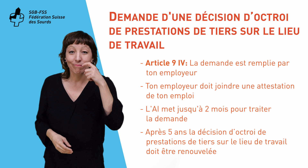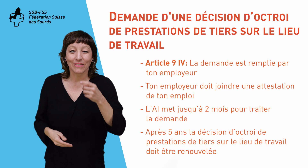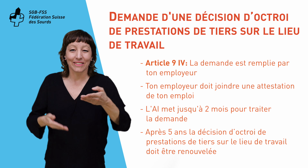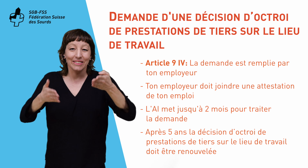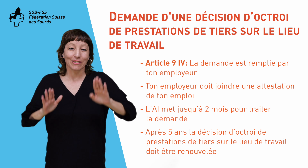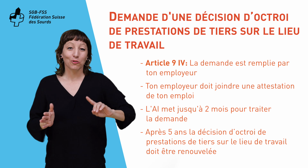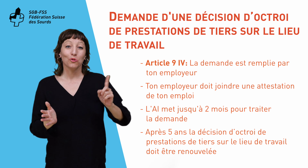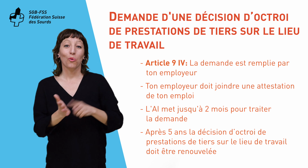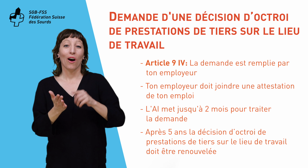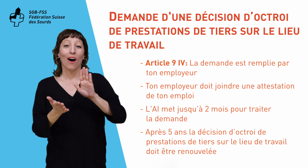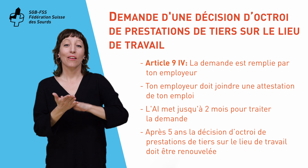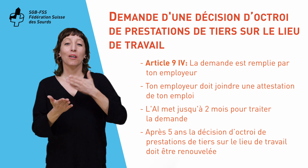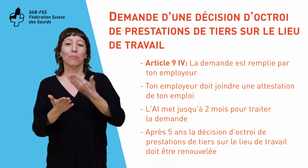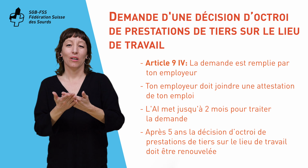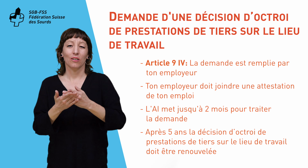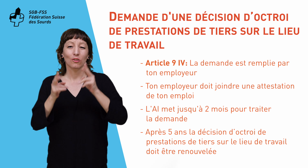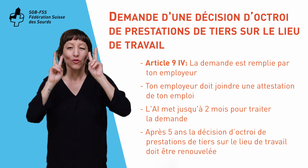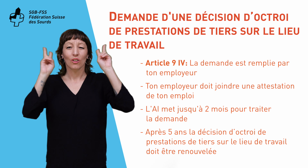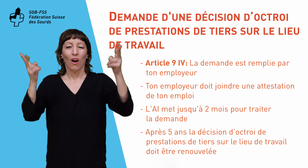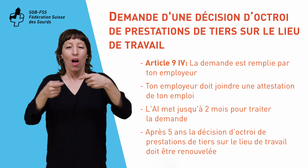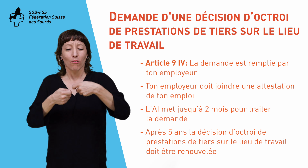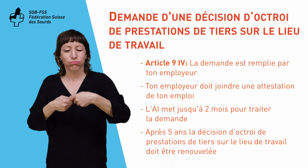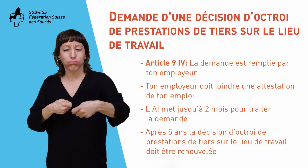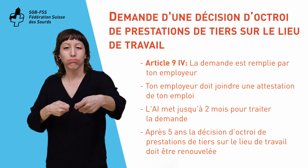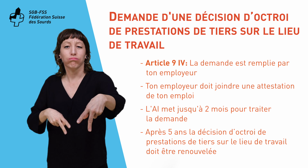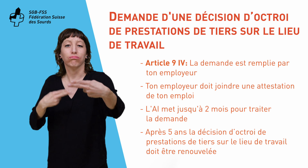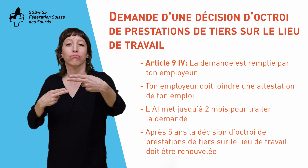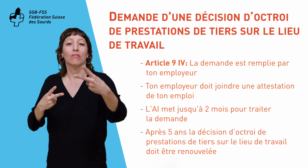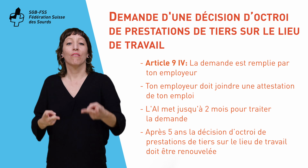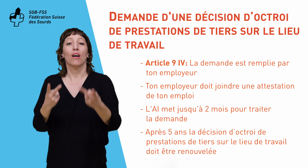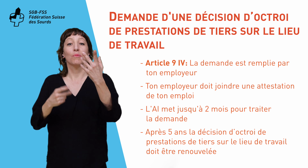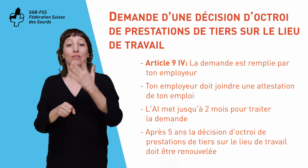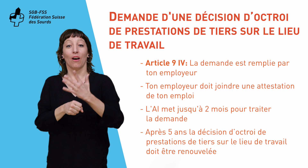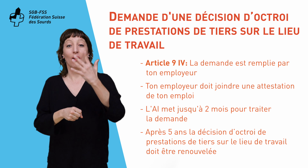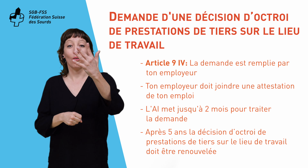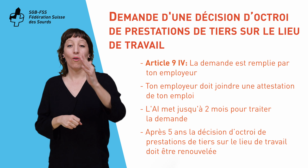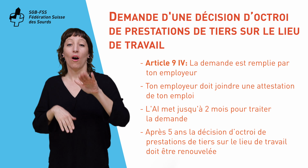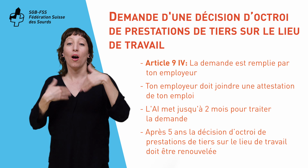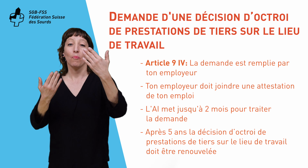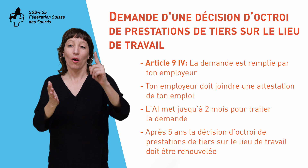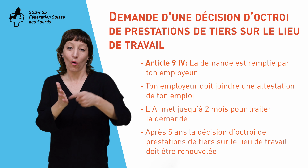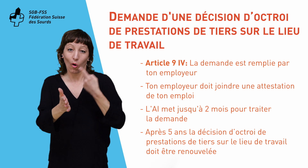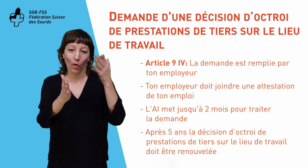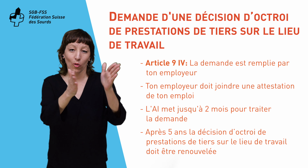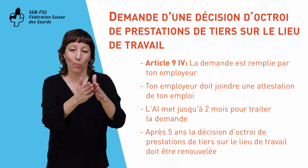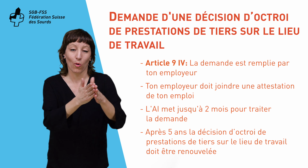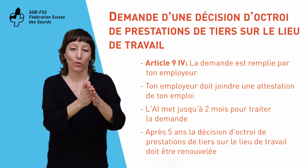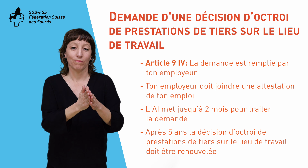Remarque: une décision d'embauche est généralement valable jusqu'à 5 ans et doit ensuite être